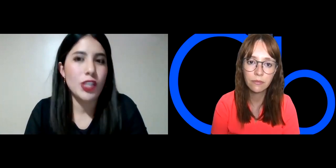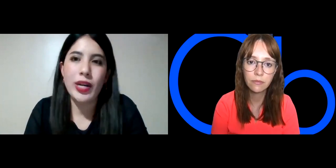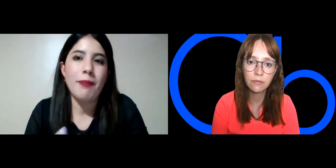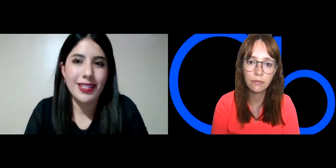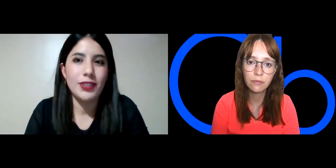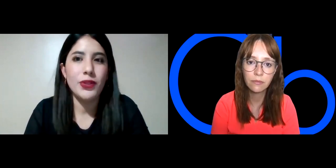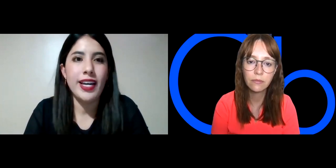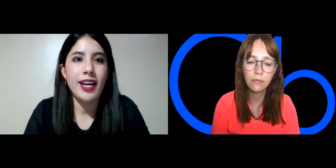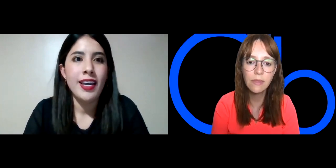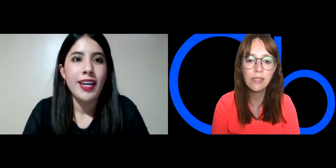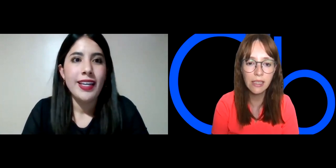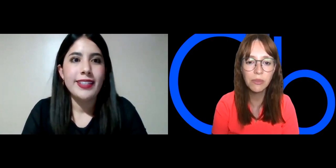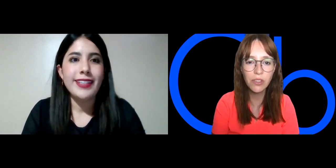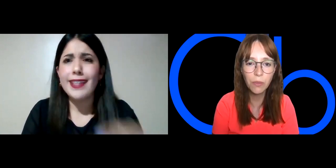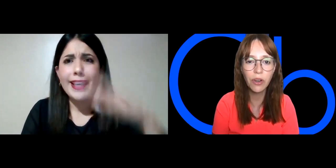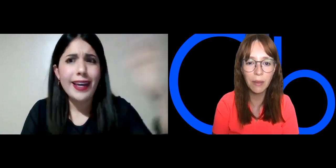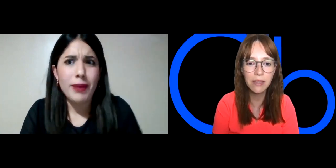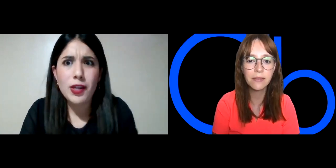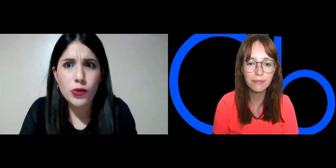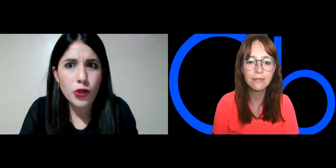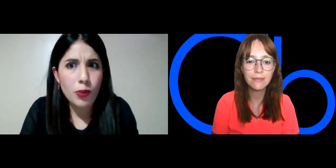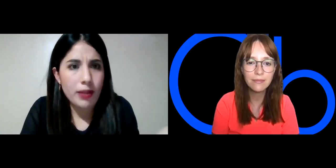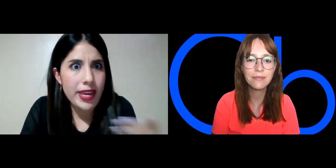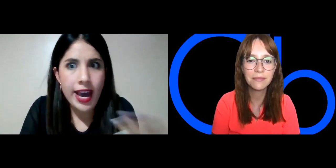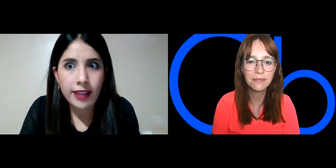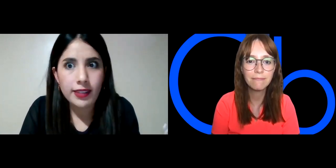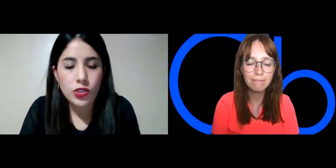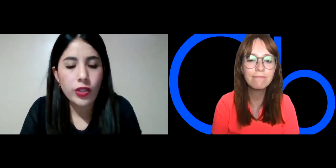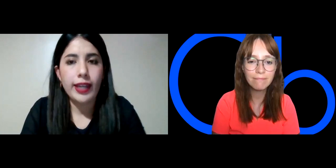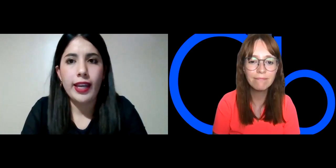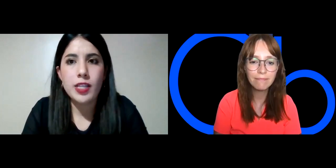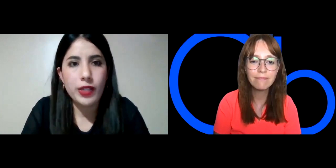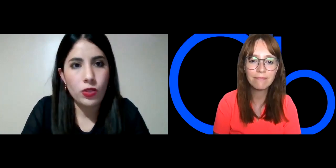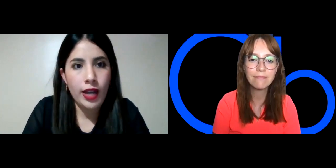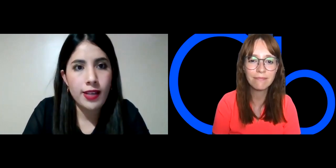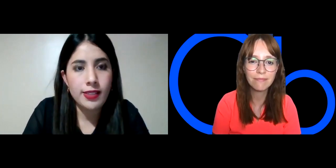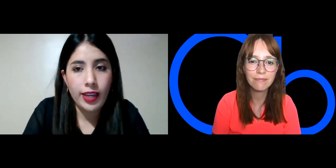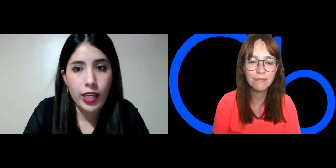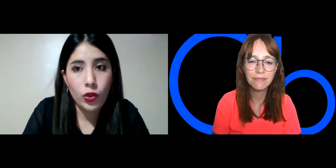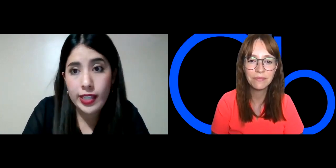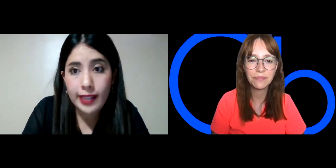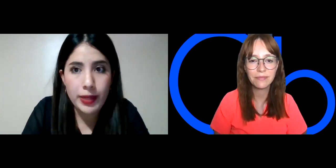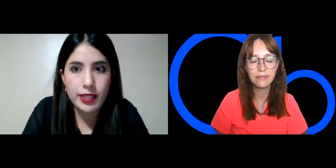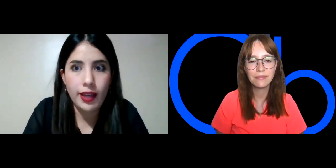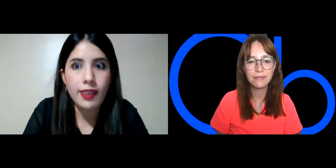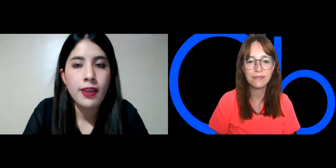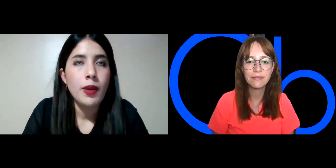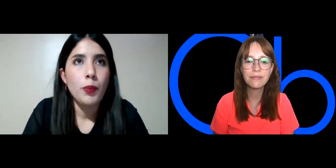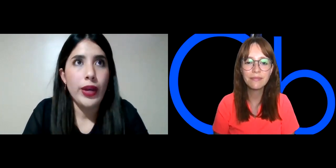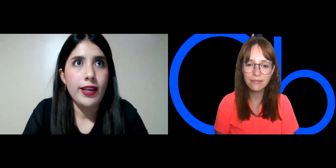ya suena más, ¿no? Ya se deja de ver incluso como se veía antes, ¿no? Que las personas con